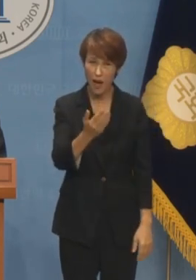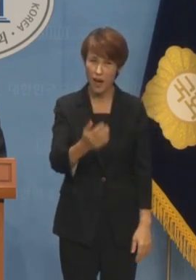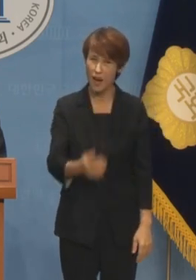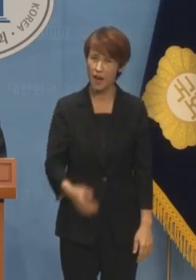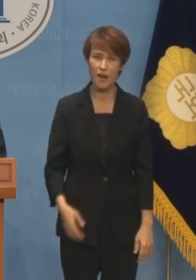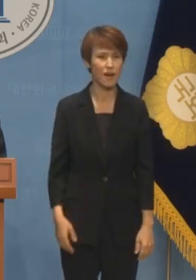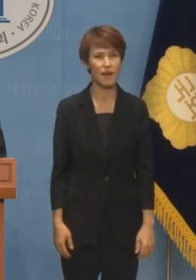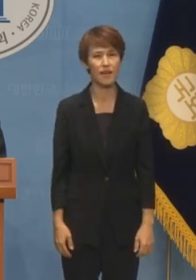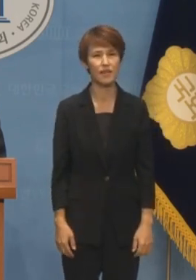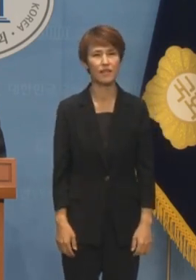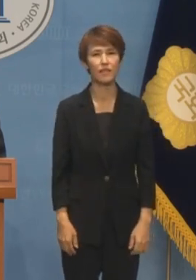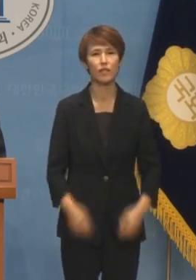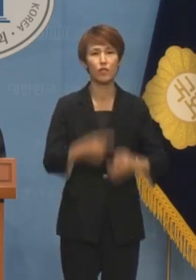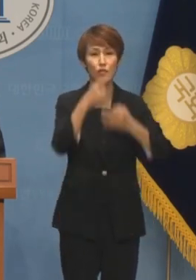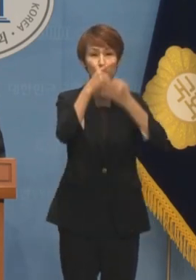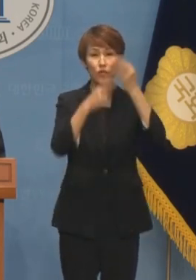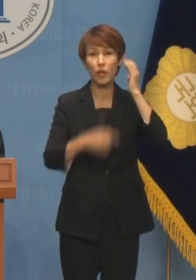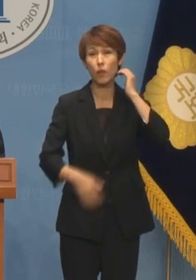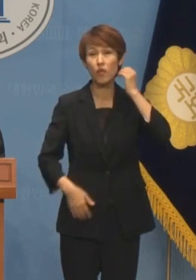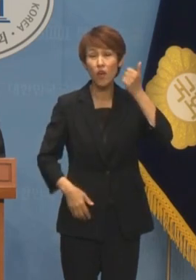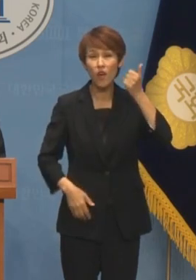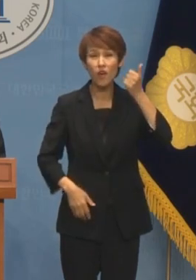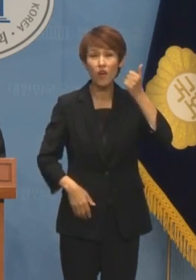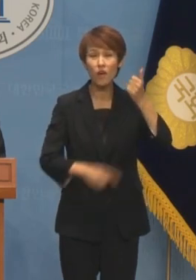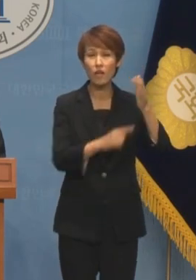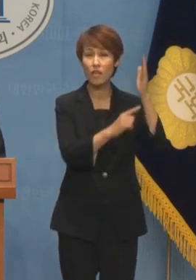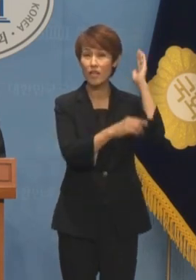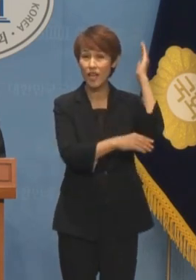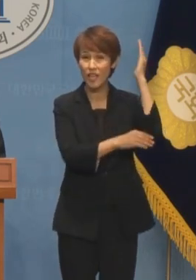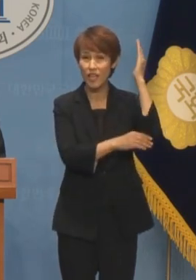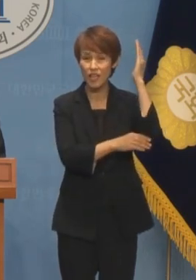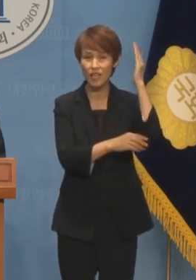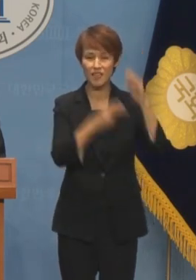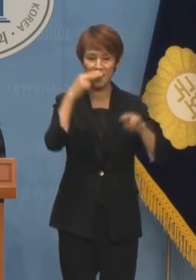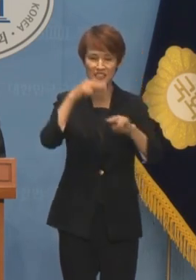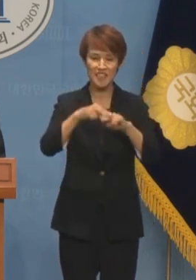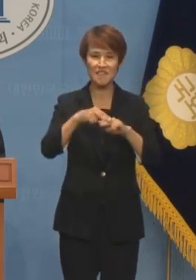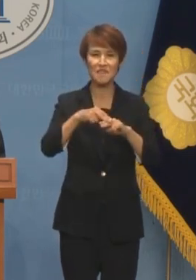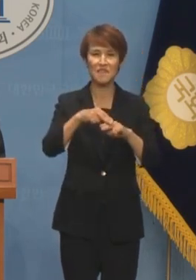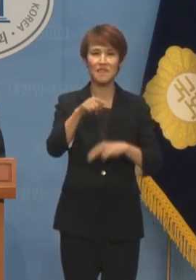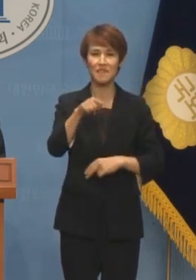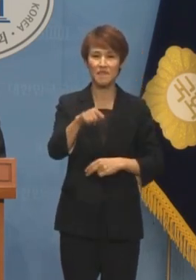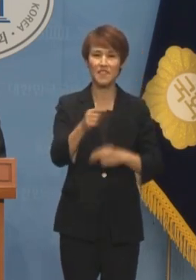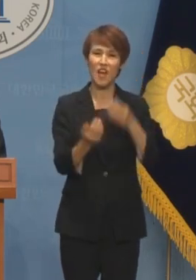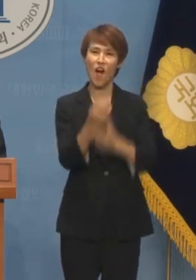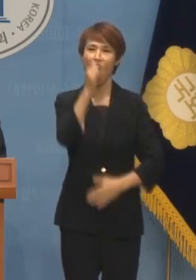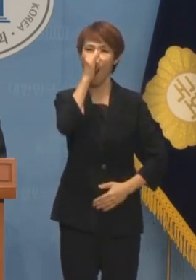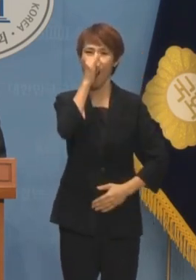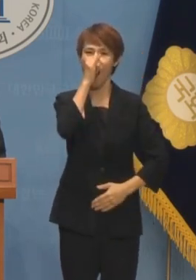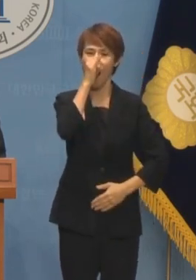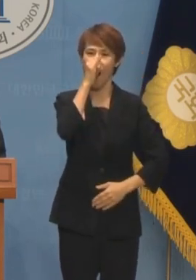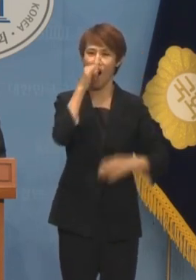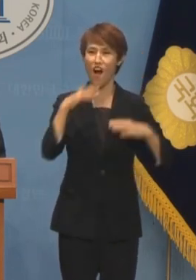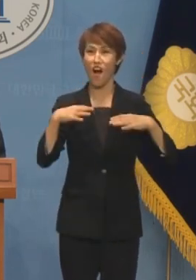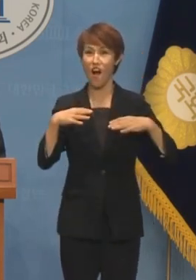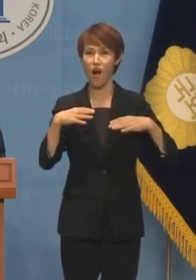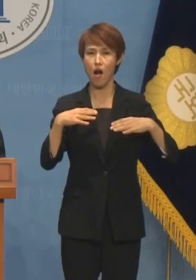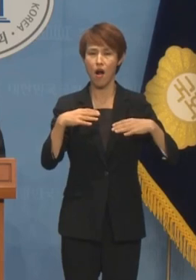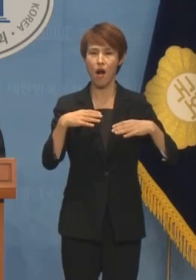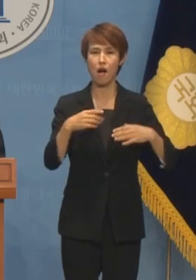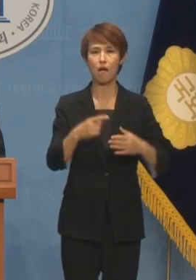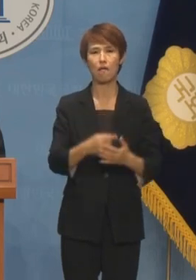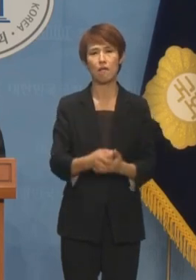윤석열 대통령이 팔고 있는 산유국의 꿈이 비싼 값에 팔리고 있습니다. 오늘은